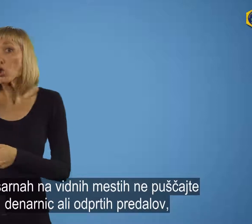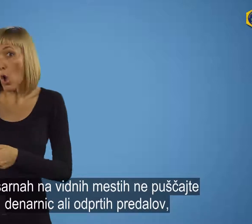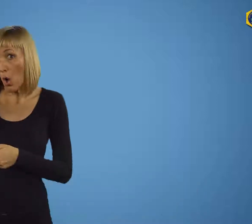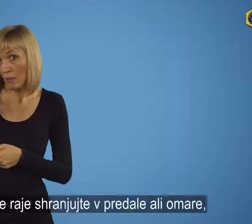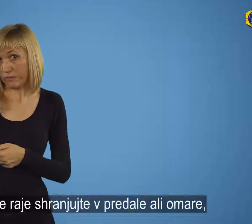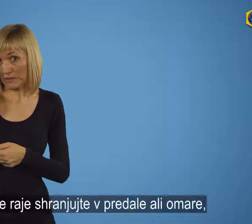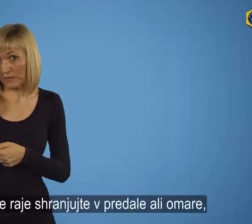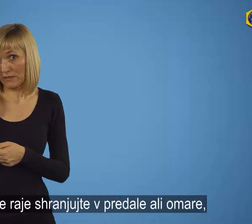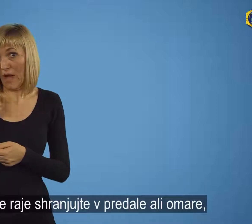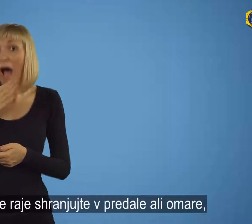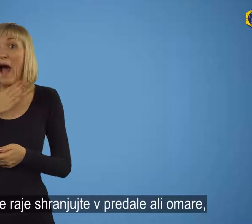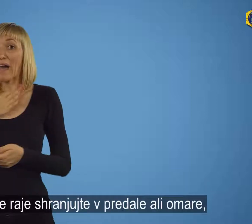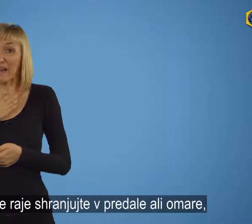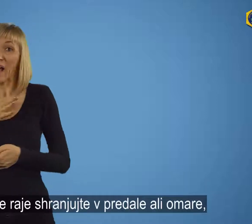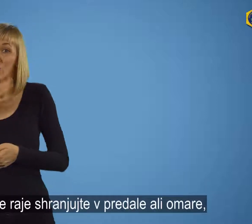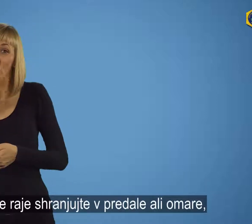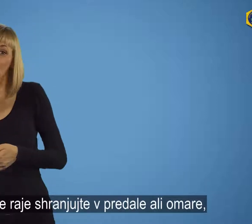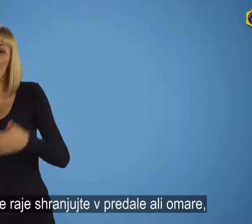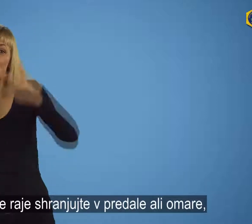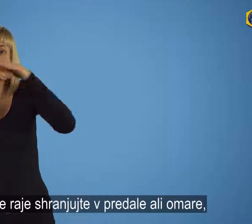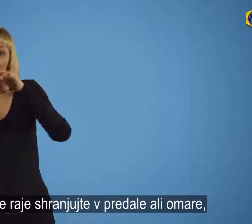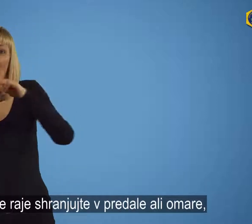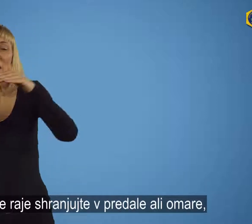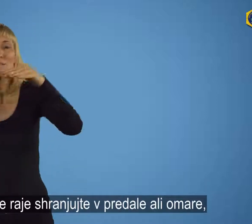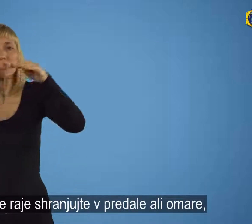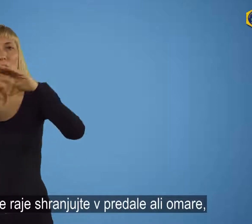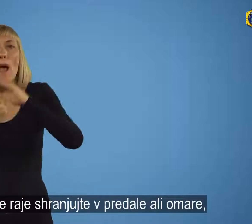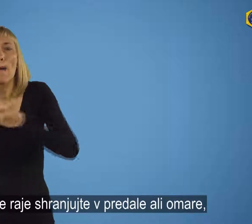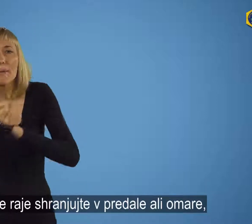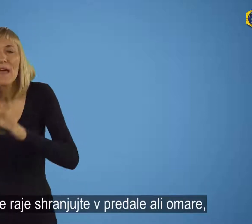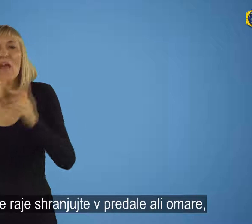Torbice raje shranjujte v predale ali omare.